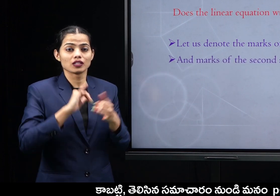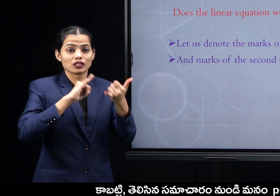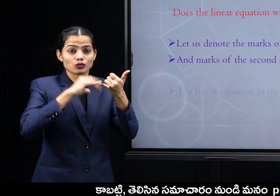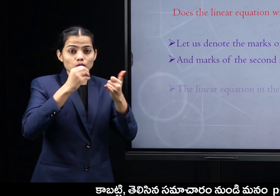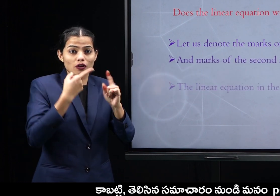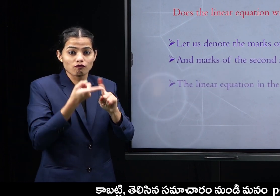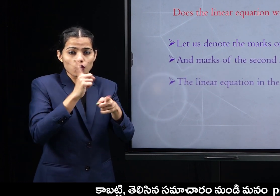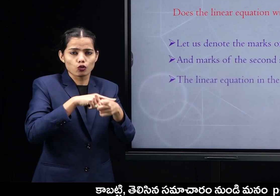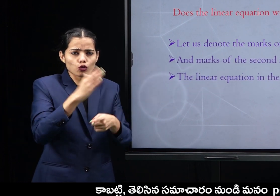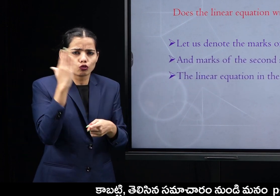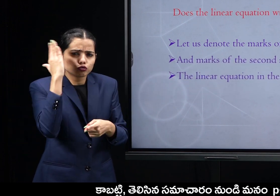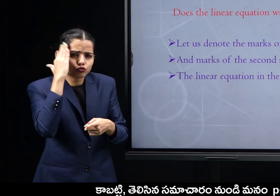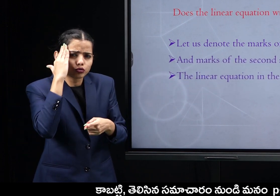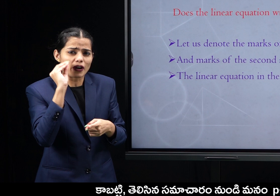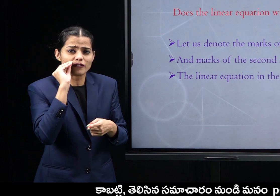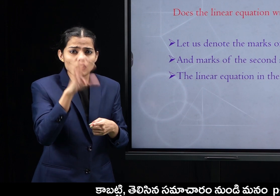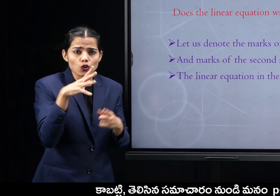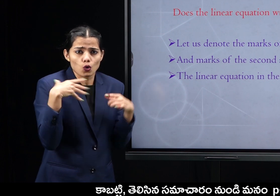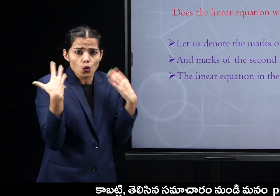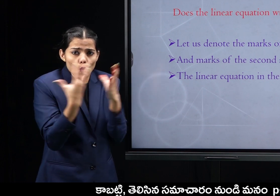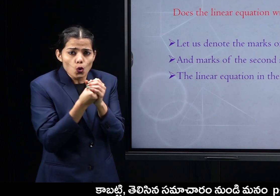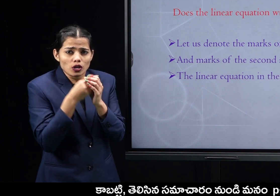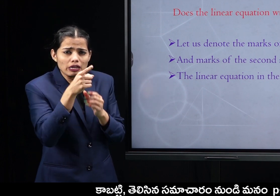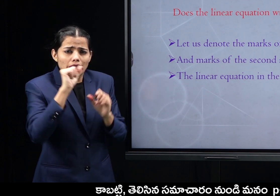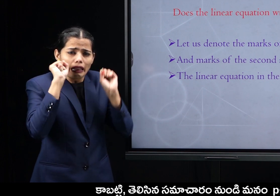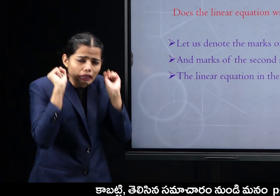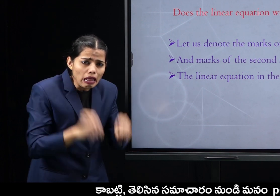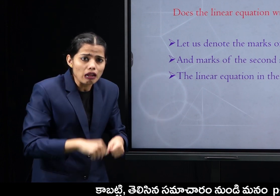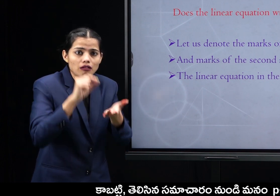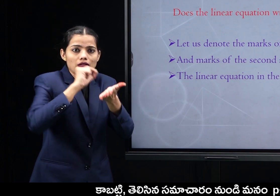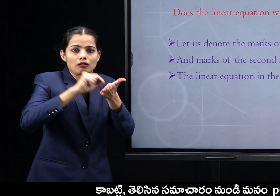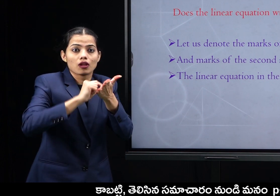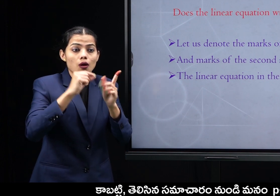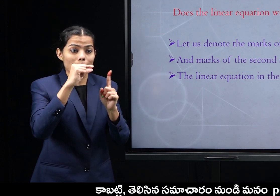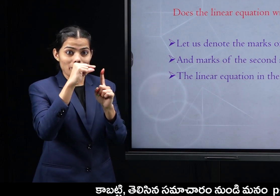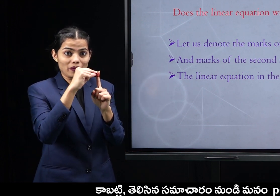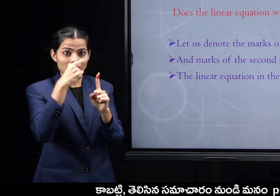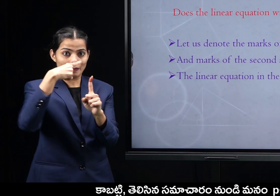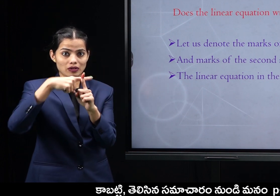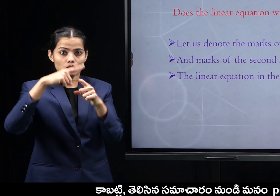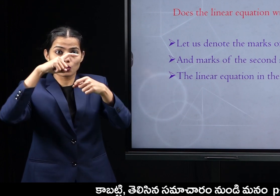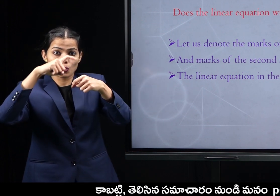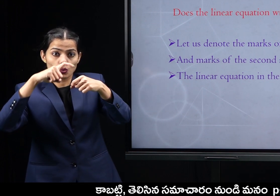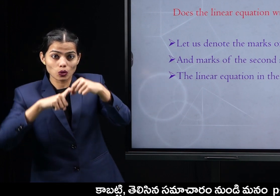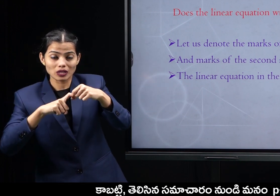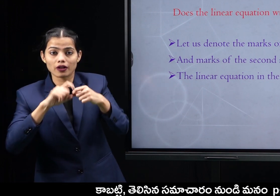కాబట్టి తెలిసిన సమాచారం నుండి మనం P + Q = 540 అని